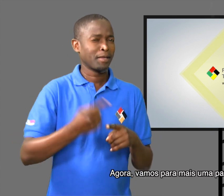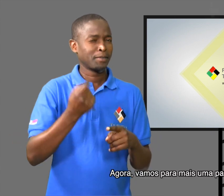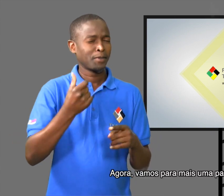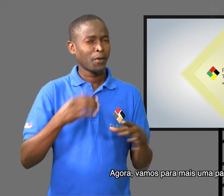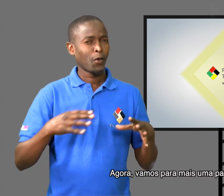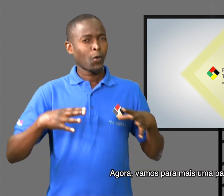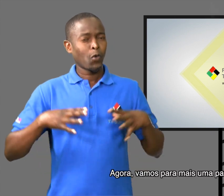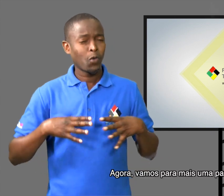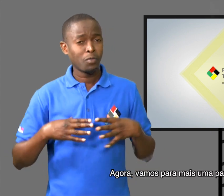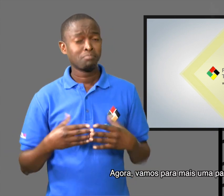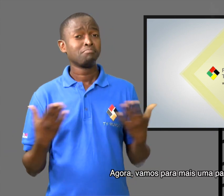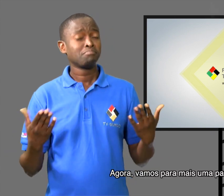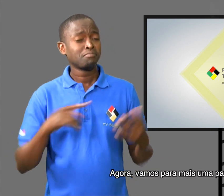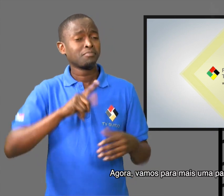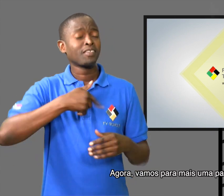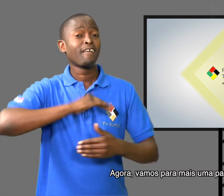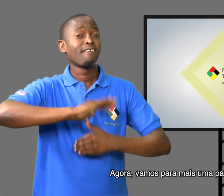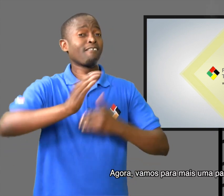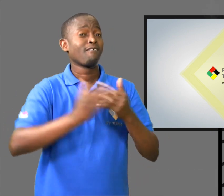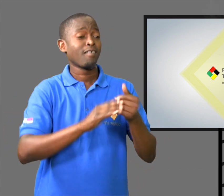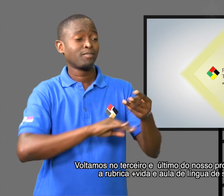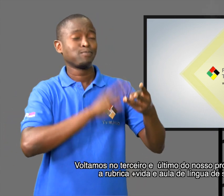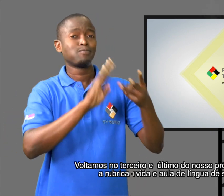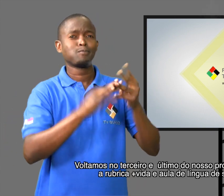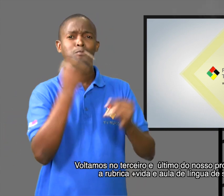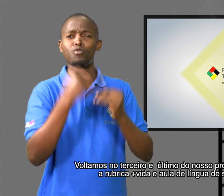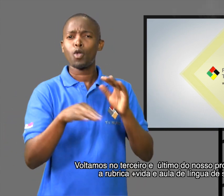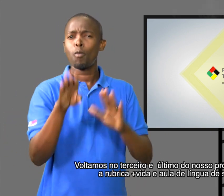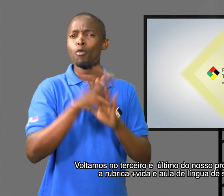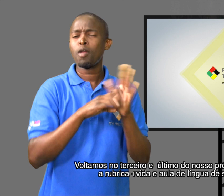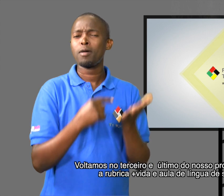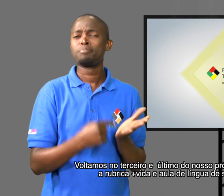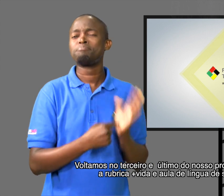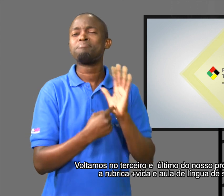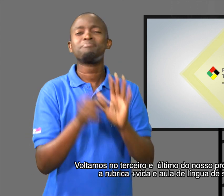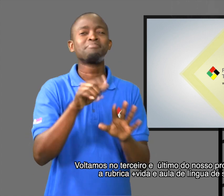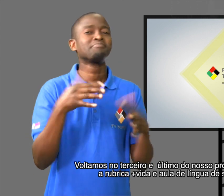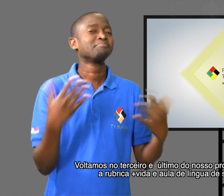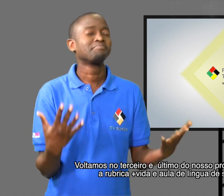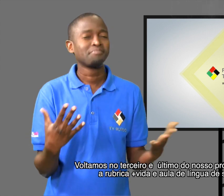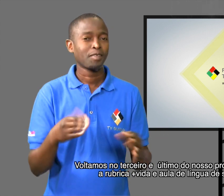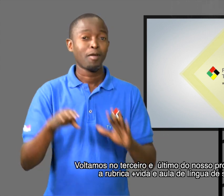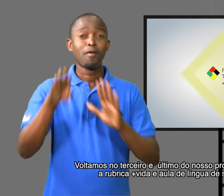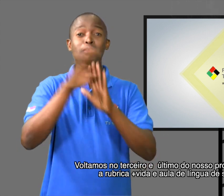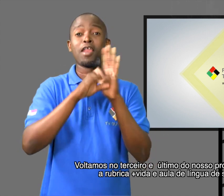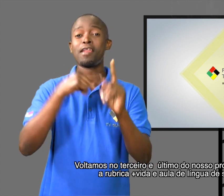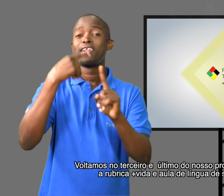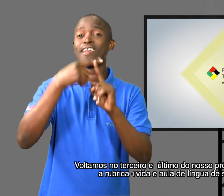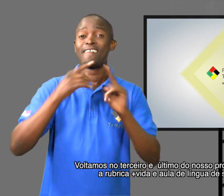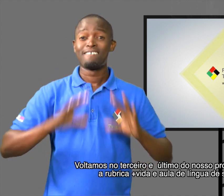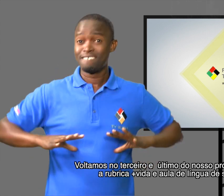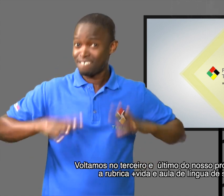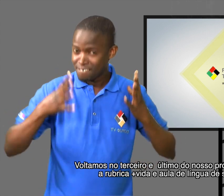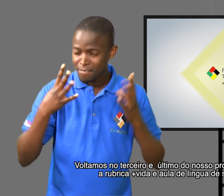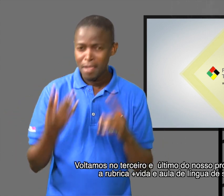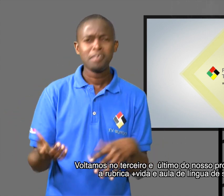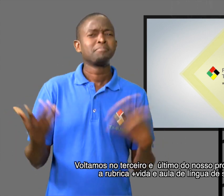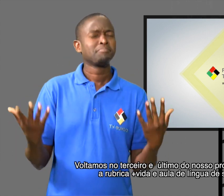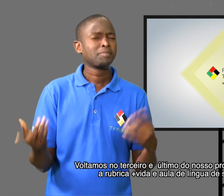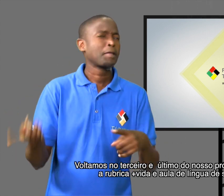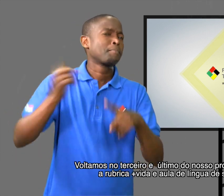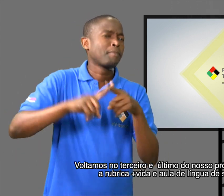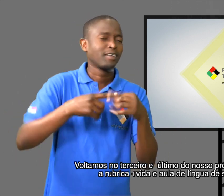Agora vamos para mais uma pausa. Voltamos no terceiro e último bloco do nosso programa com a